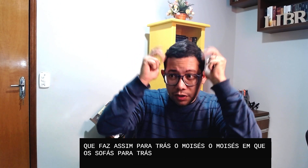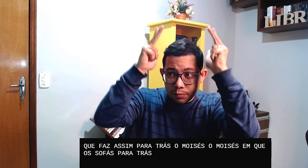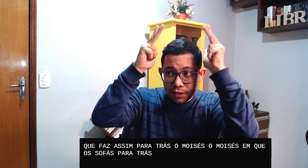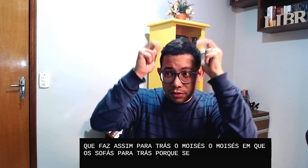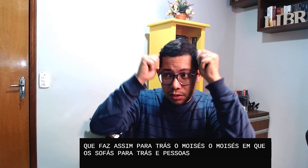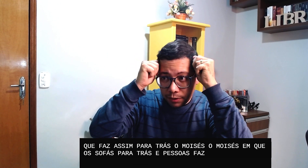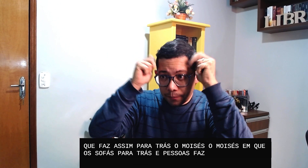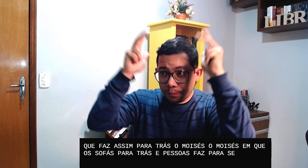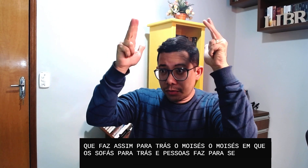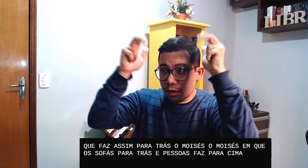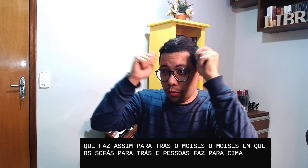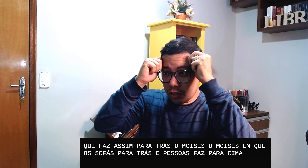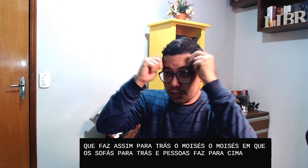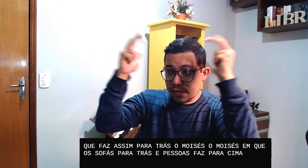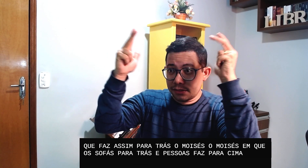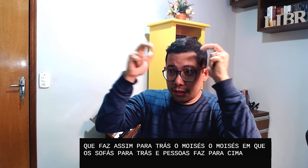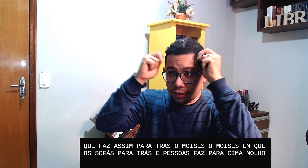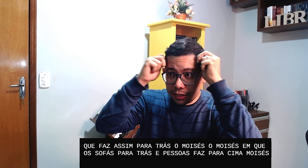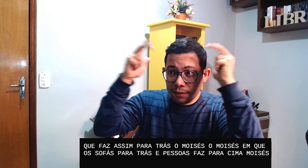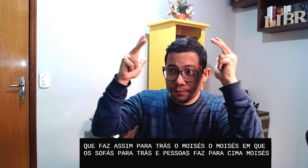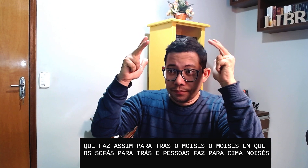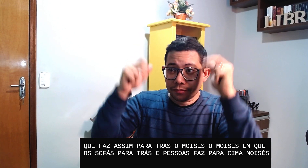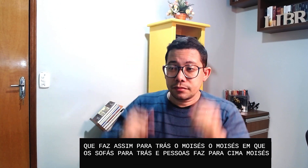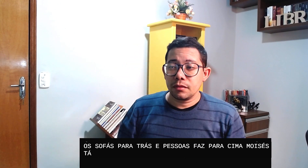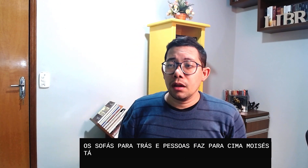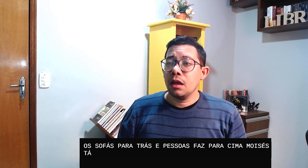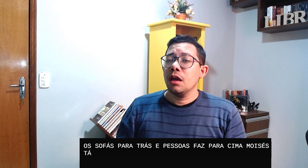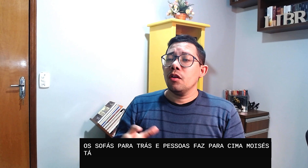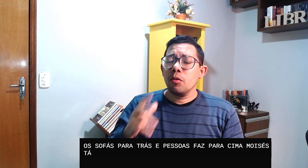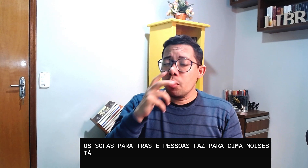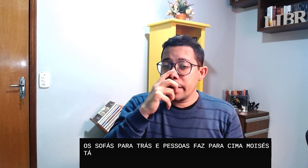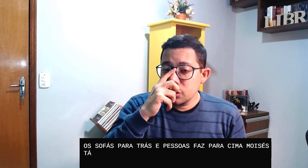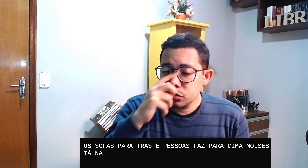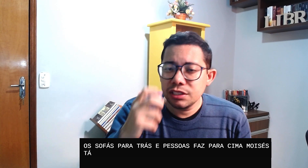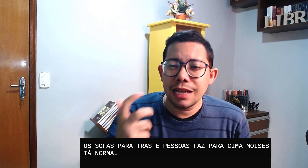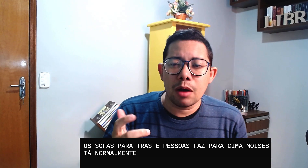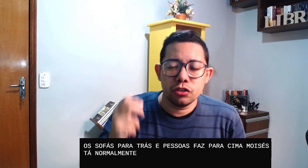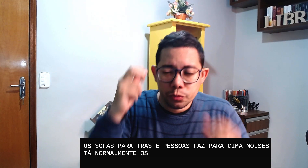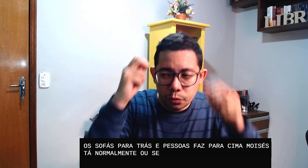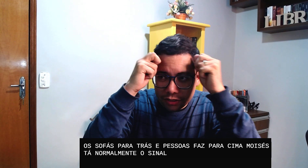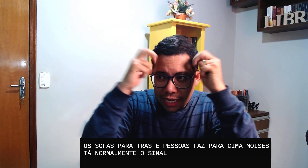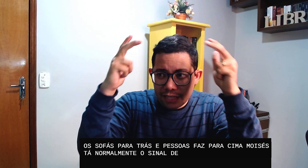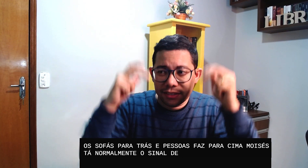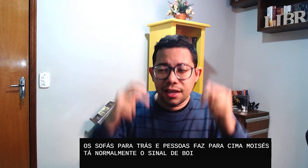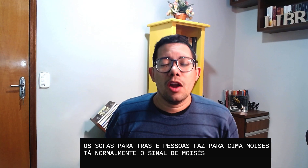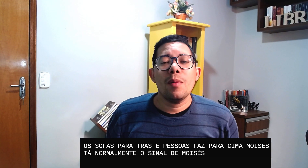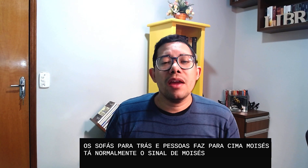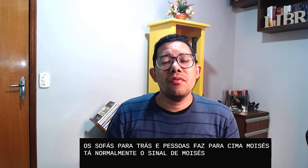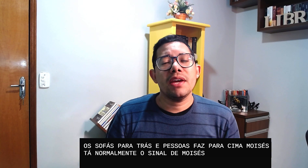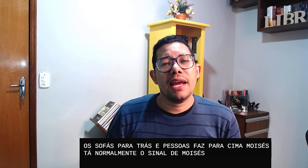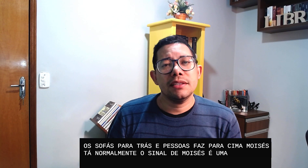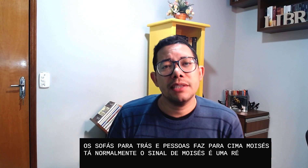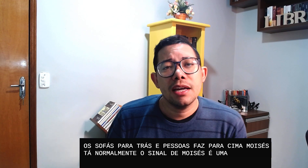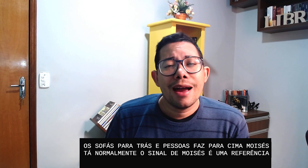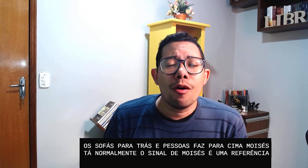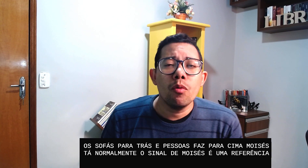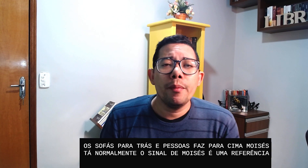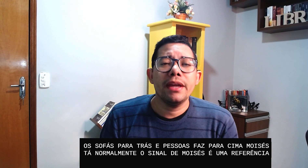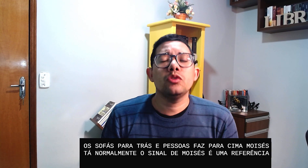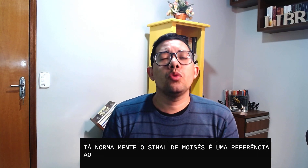para cima. Moisés, tá? Normalmente o sinal de Moisés é uma referência ao momento quando